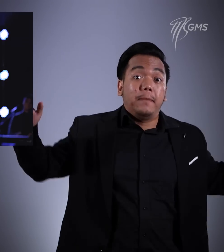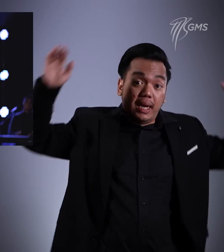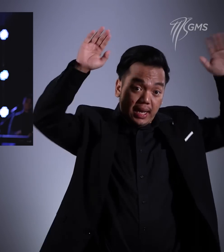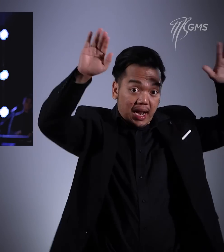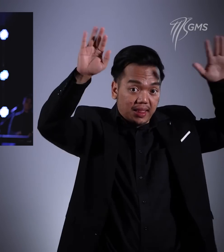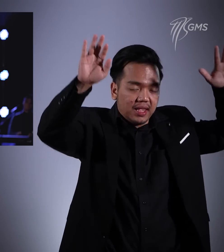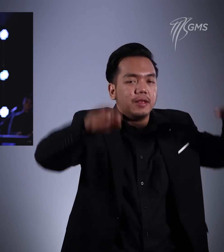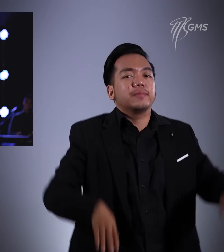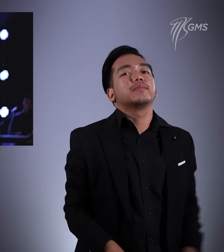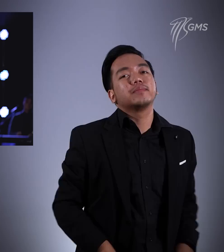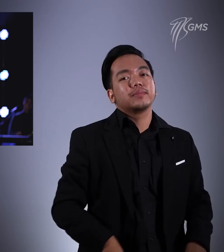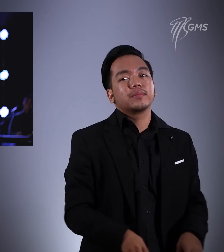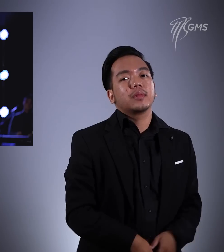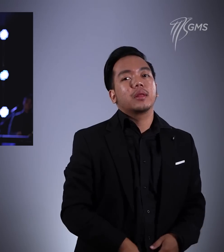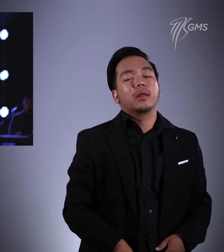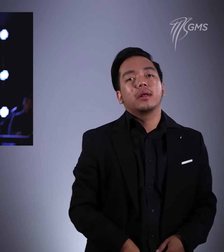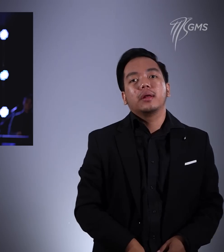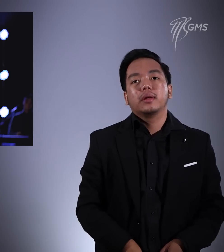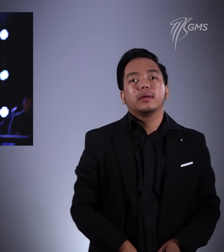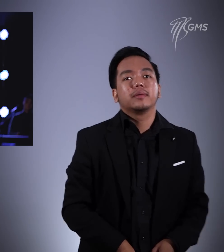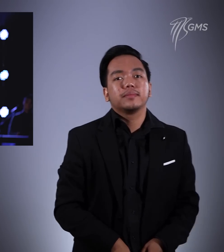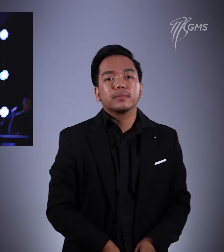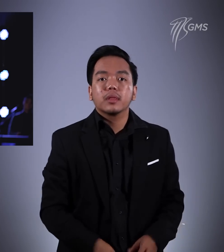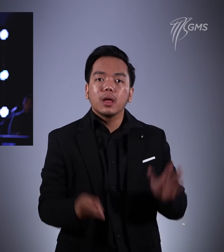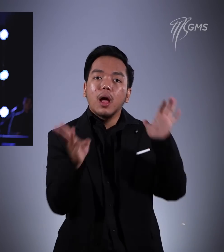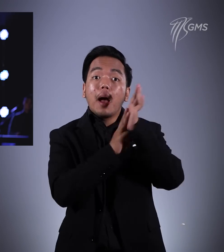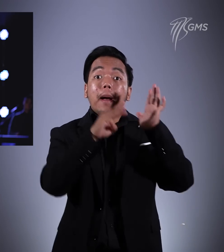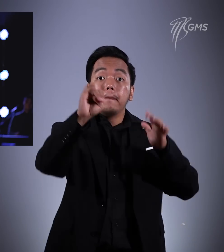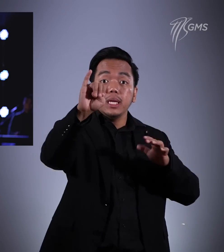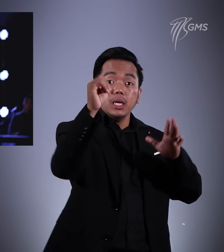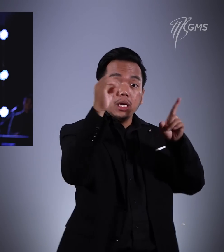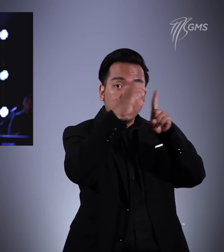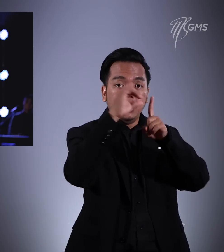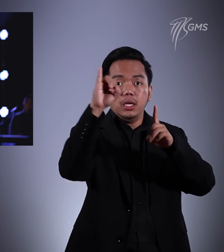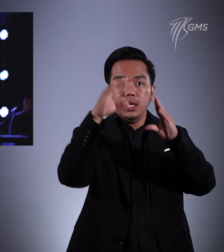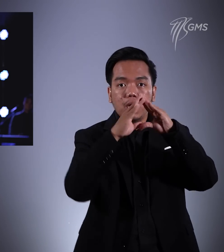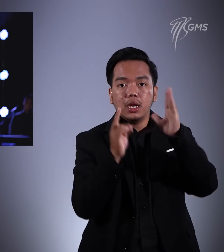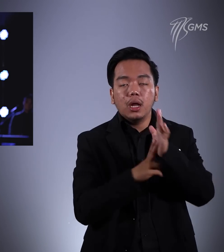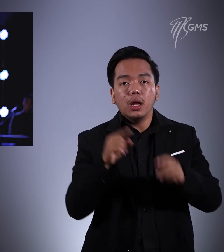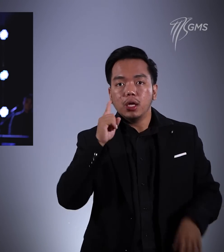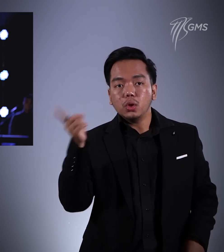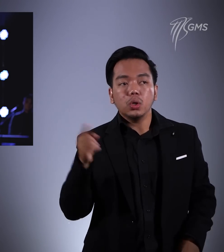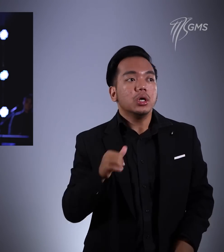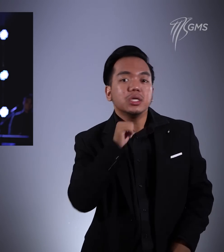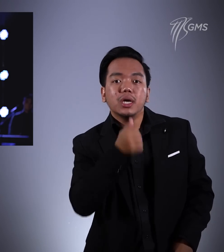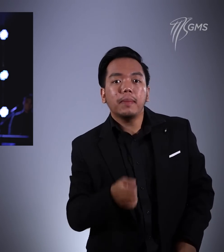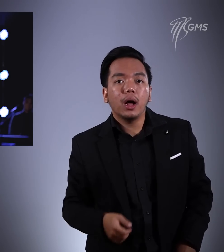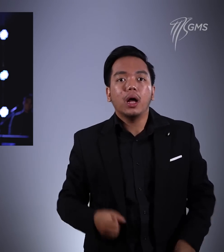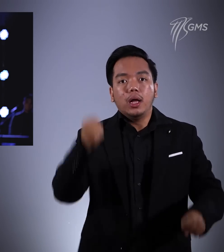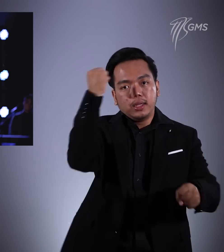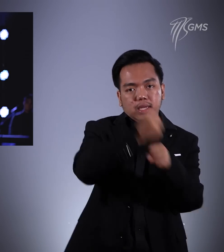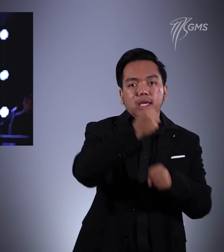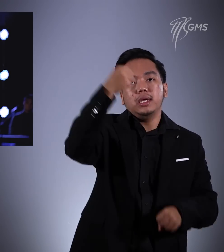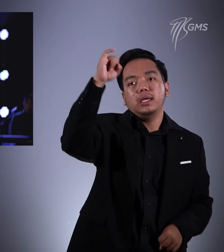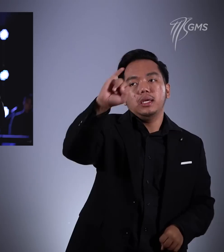pun berbicara, tegur dia. Kain tenda tanah Midian, Gideon pun disebut di sini. Goyang itu tenda-tendanya. Gideon ketika lari ke